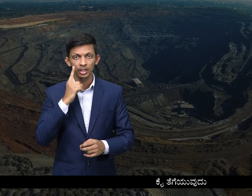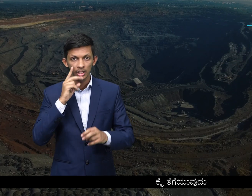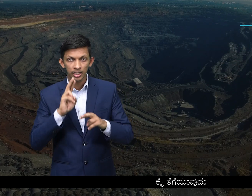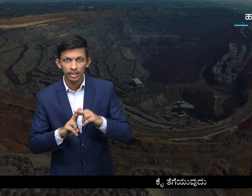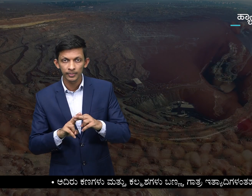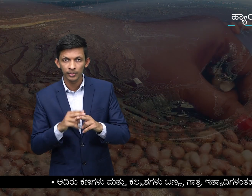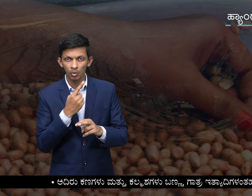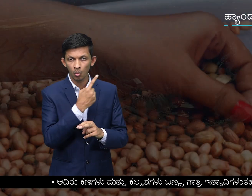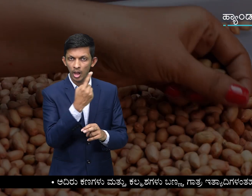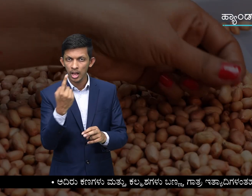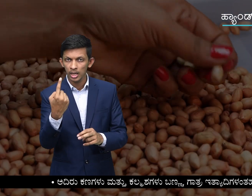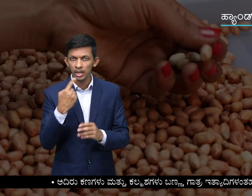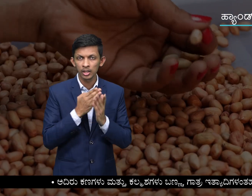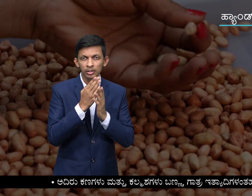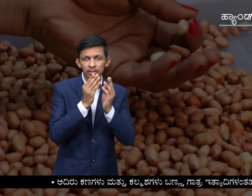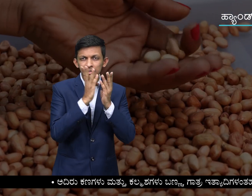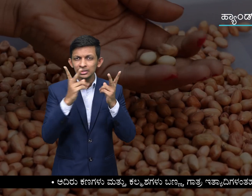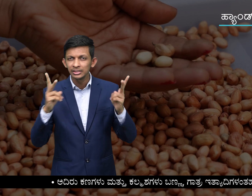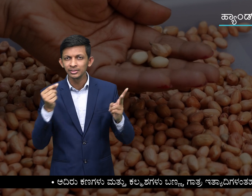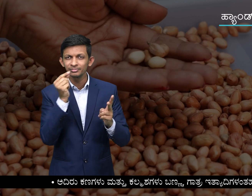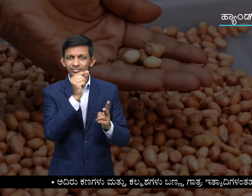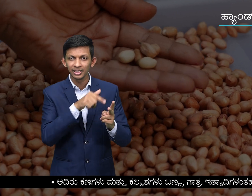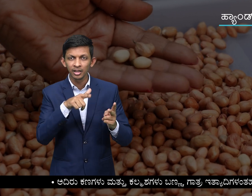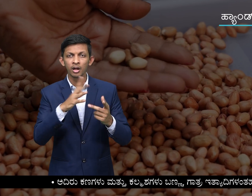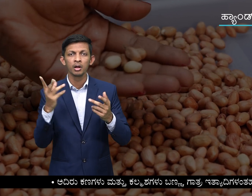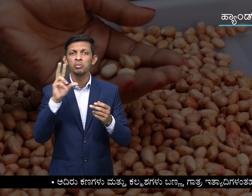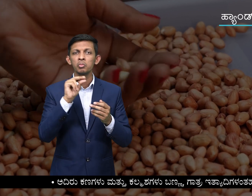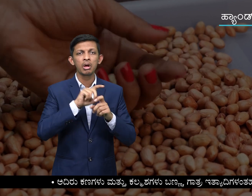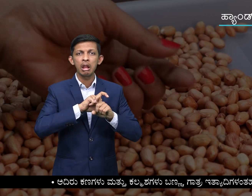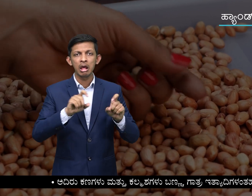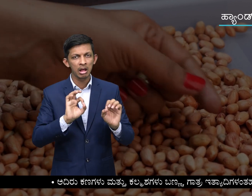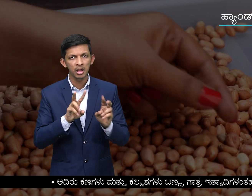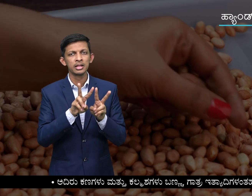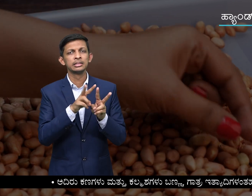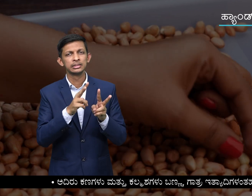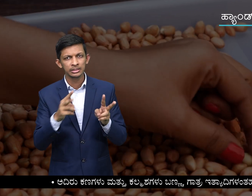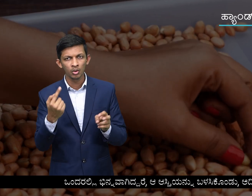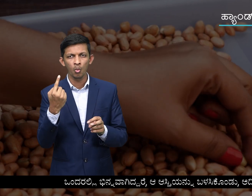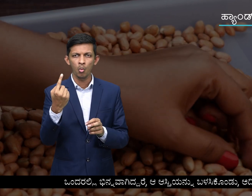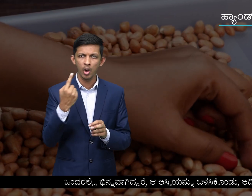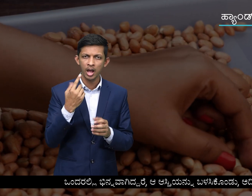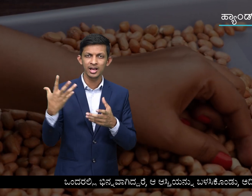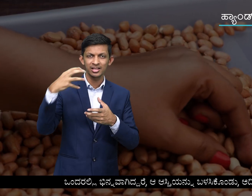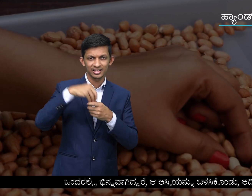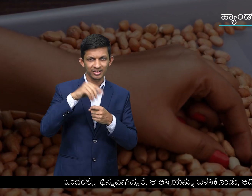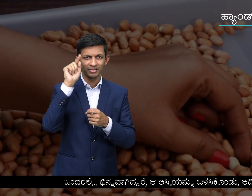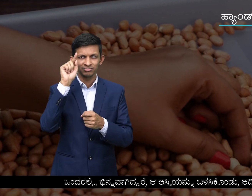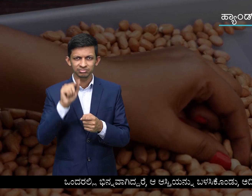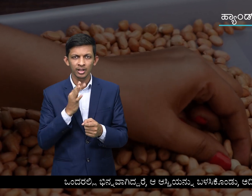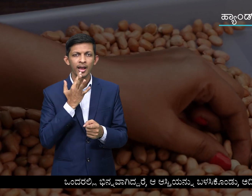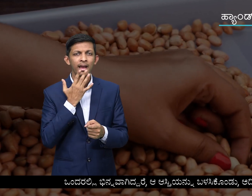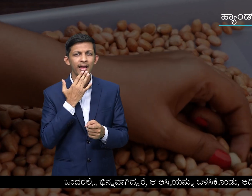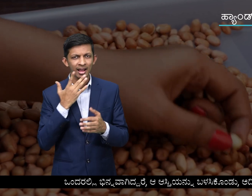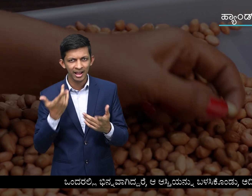ಕೈ ತೆಗೆಯುವುದು. ಅದಿರು ಕಣಗಳ ಮತ್ತು ಕಲ್ಮಶಗಳು ಬಣ್ಣ, ಗಾತ್ರ ಇತ್ಯಾದಿಗಳಂತಹ ಗುಣಲಕ್ಷಣಗಳಲ್ಲಿ ಒಂದರಲ್ಲಿ ಭಿನ್ನವಾಗಿದ್ದರೆ